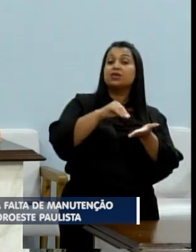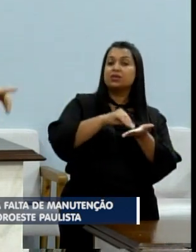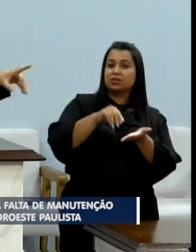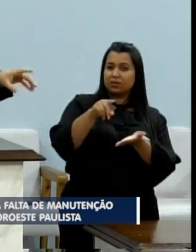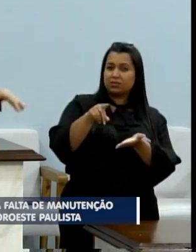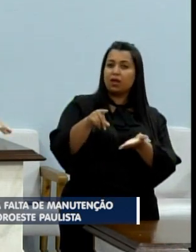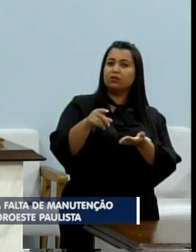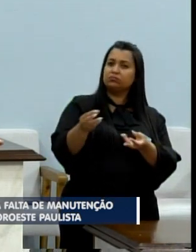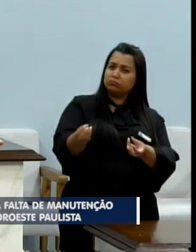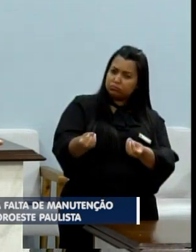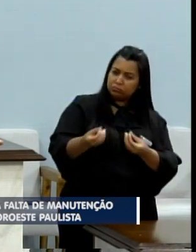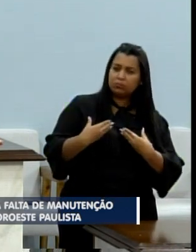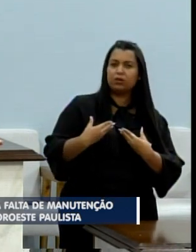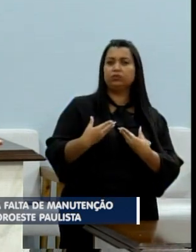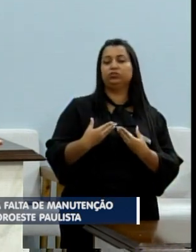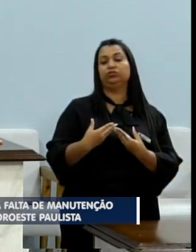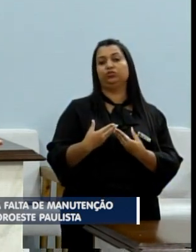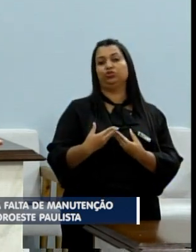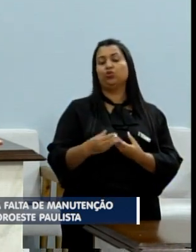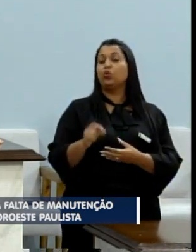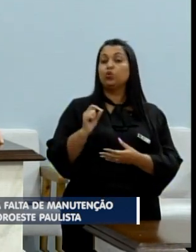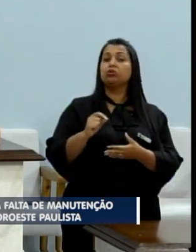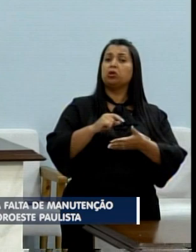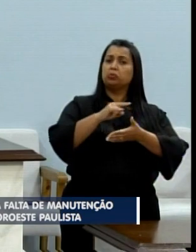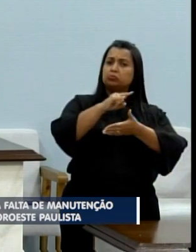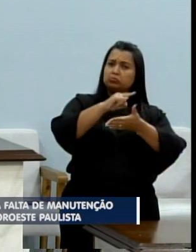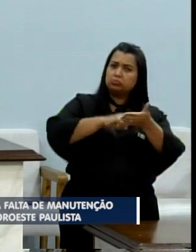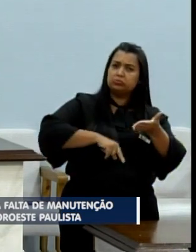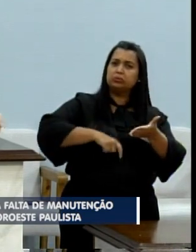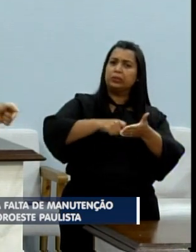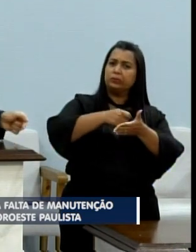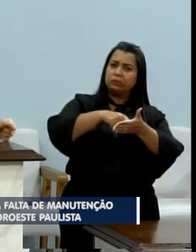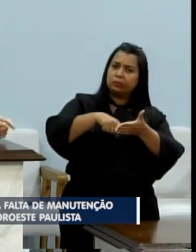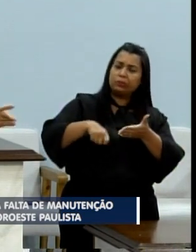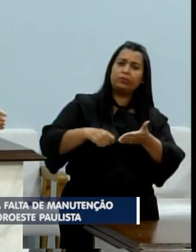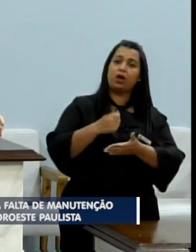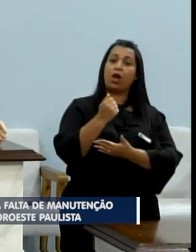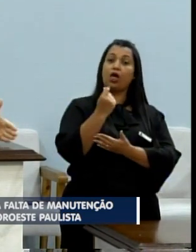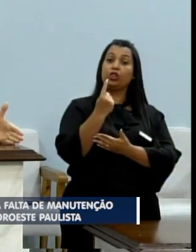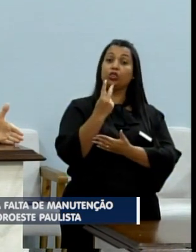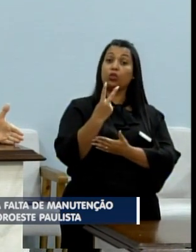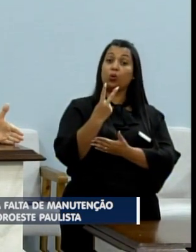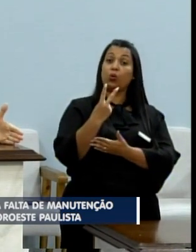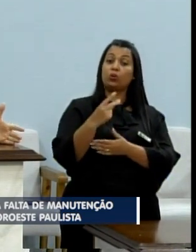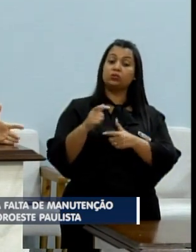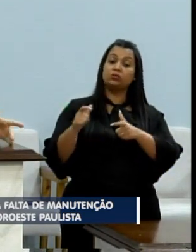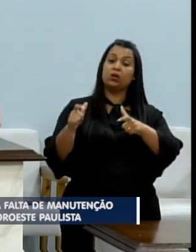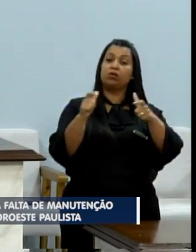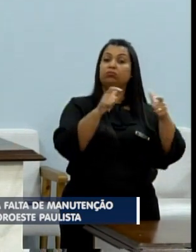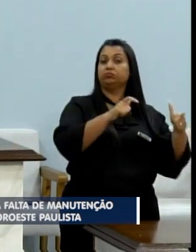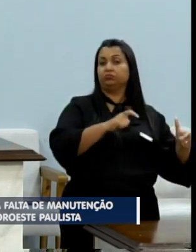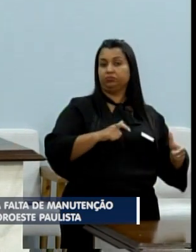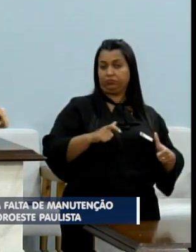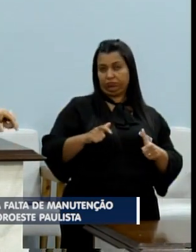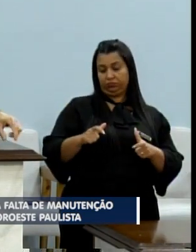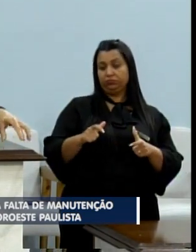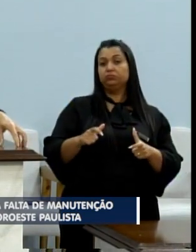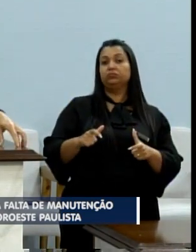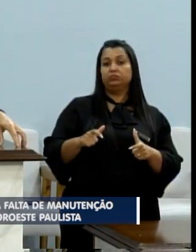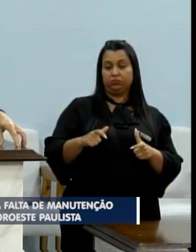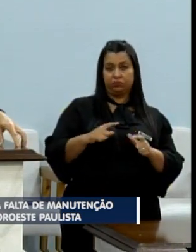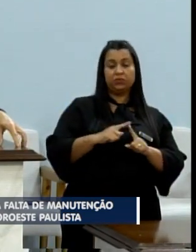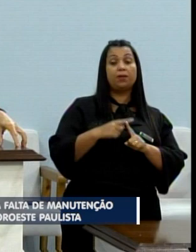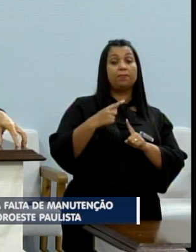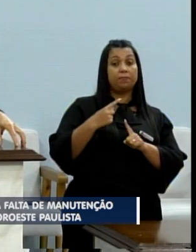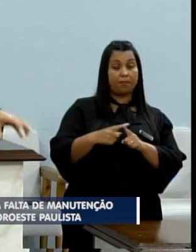à secretária para que nos mande para a comissão um relatório das 12 áreas, porque são 11 áreas nesse contrato, mais